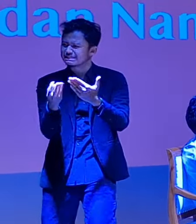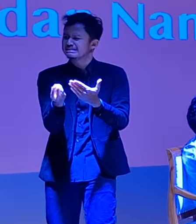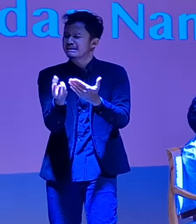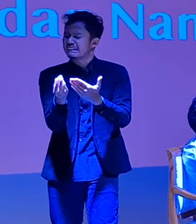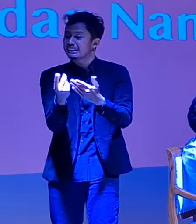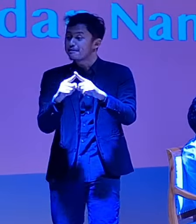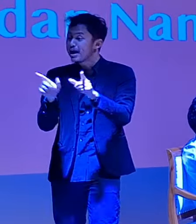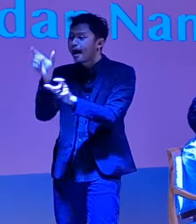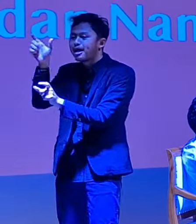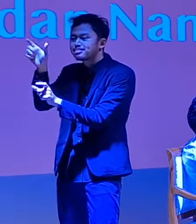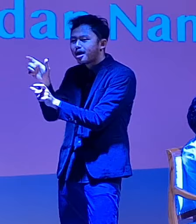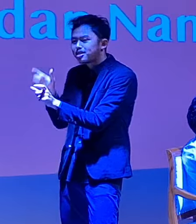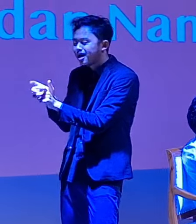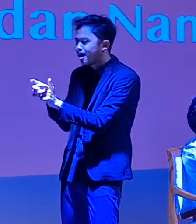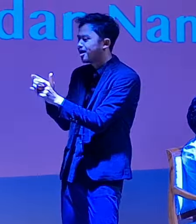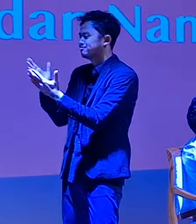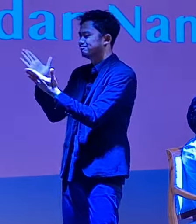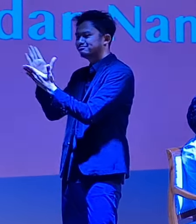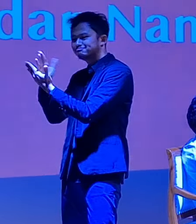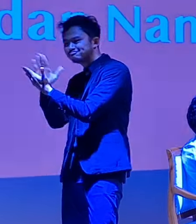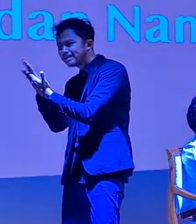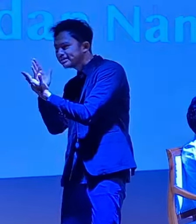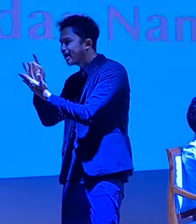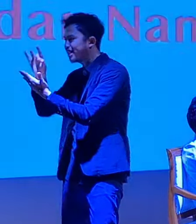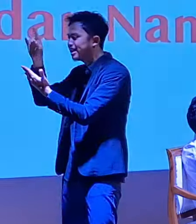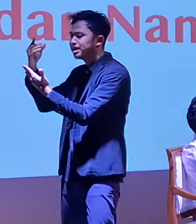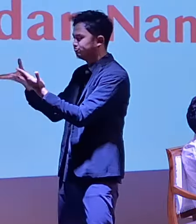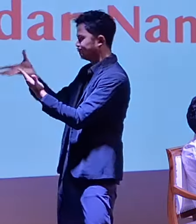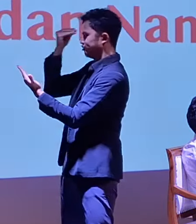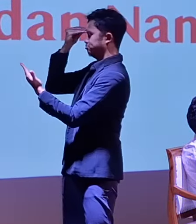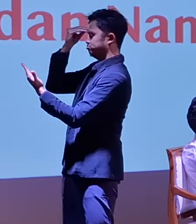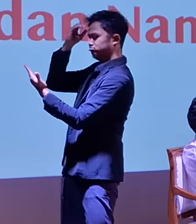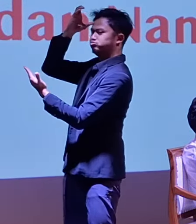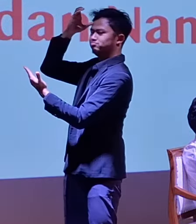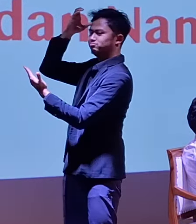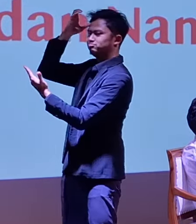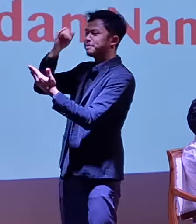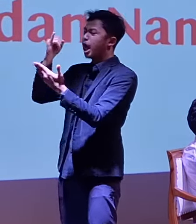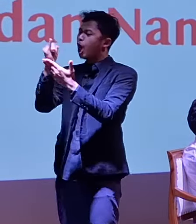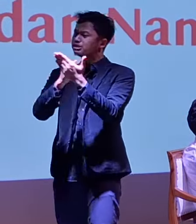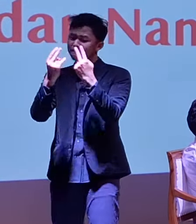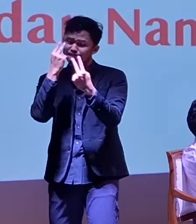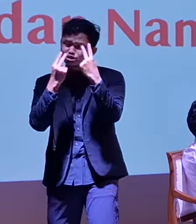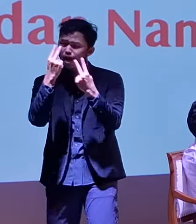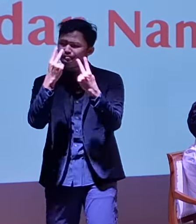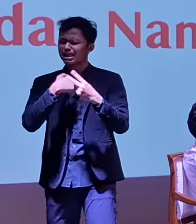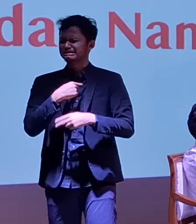sastra. Kemudian dan saya menikmati